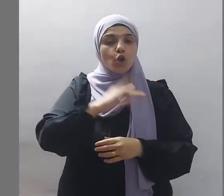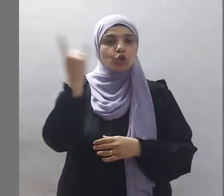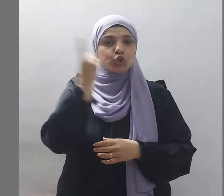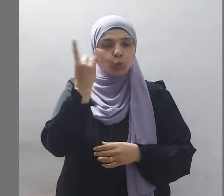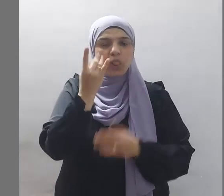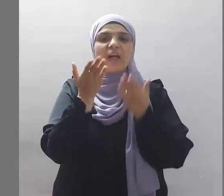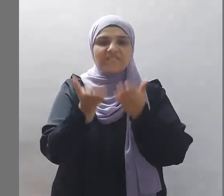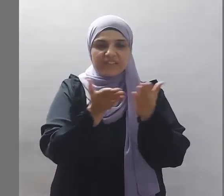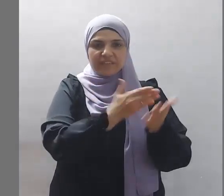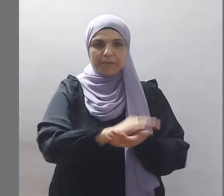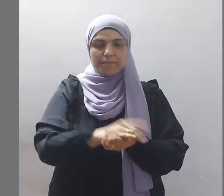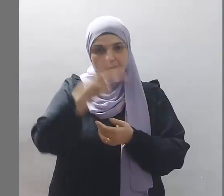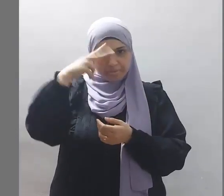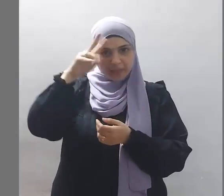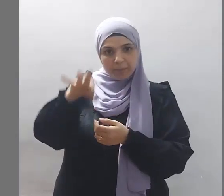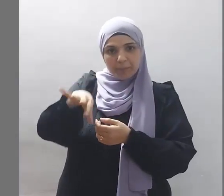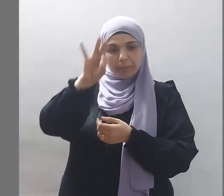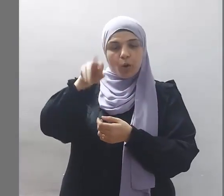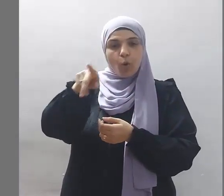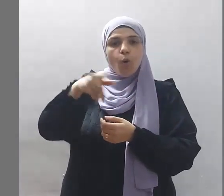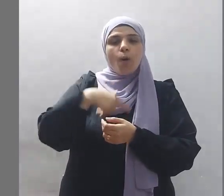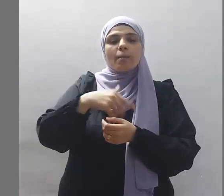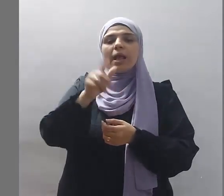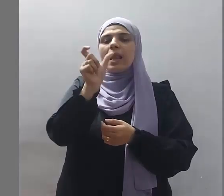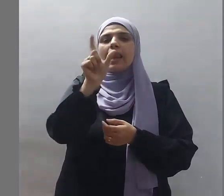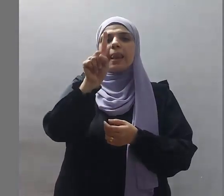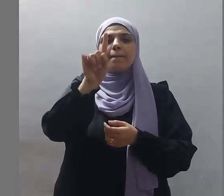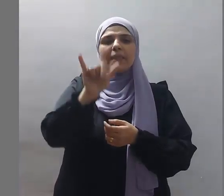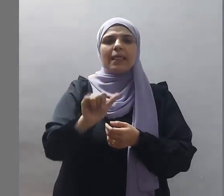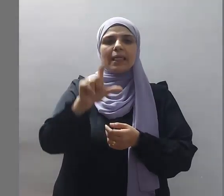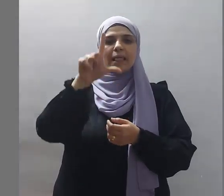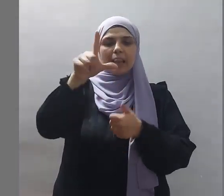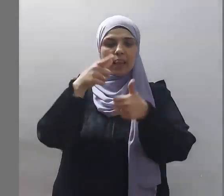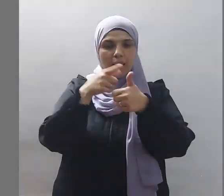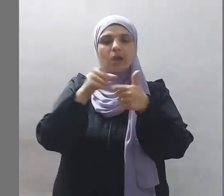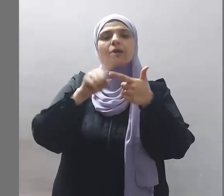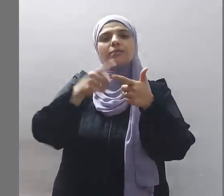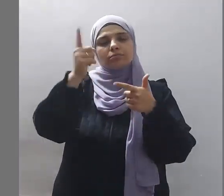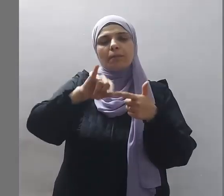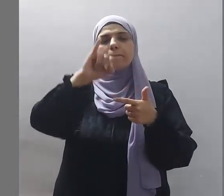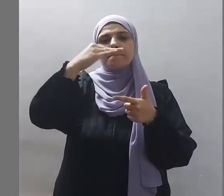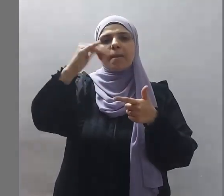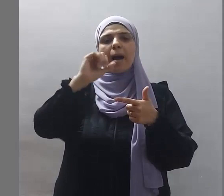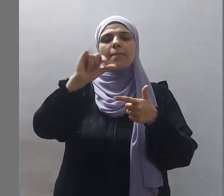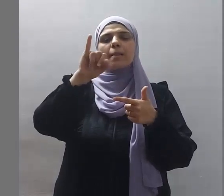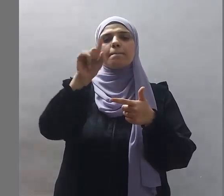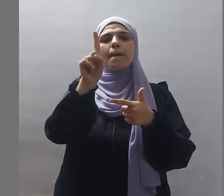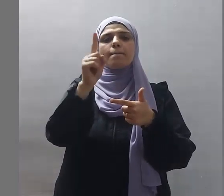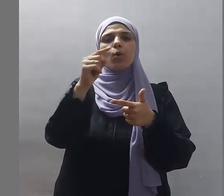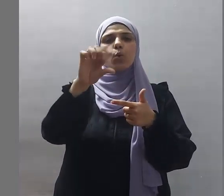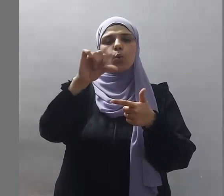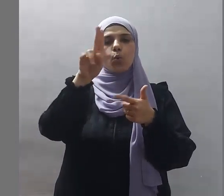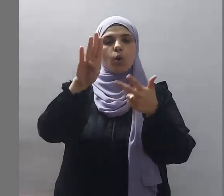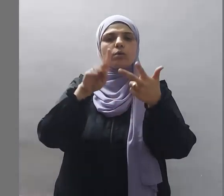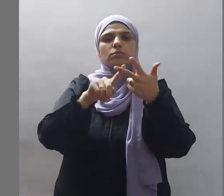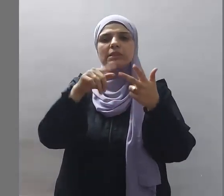البواسل، منهم الشهيد نبيل فراج، والشهيد محمد مبروك، والشهيد إسلام